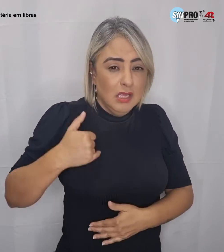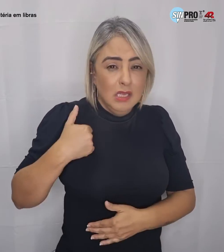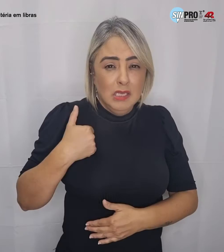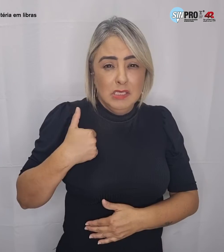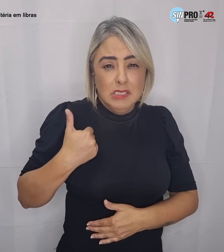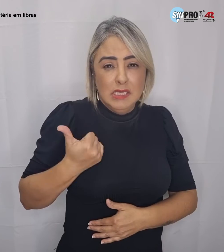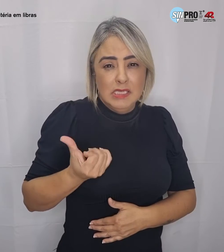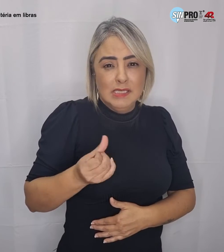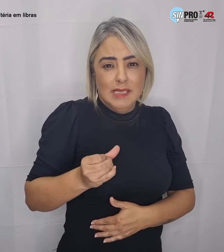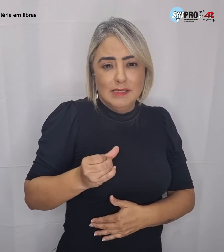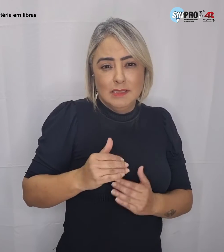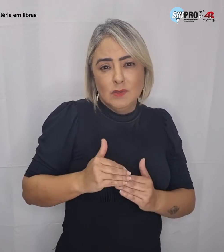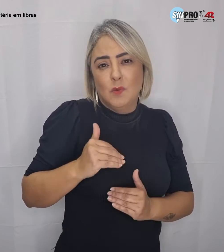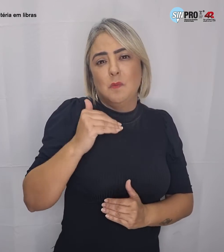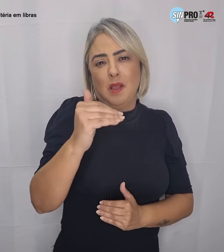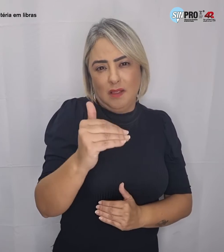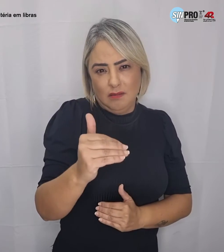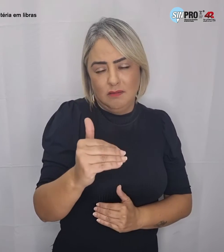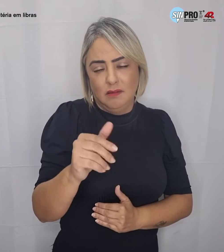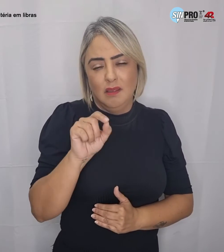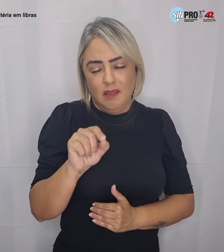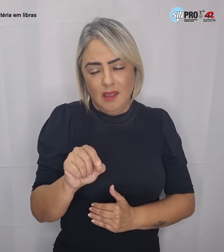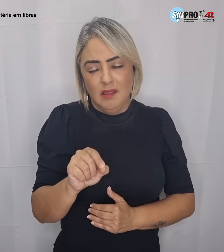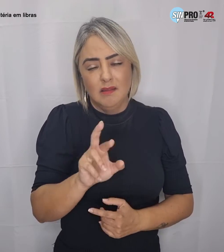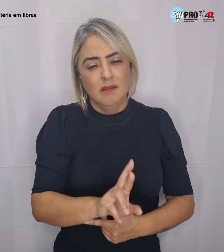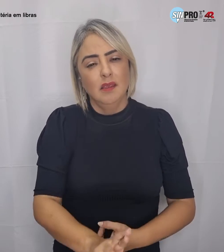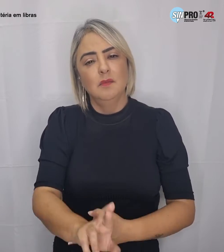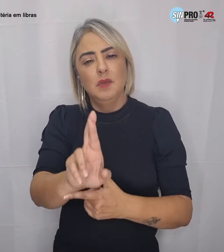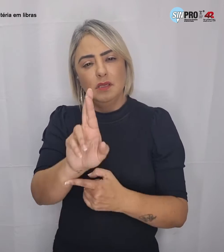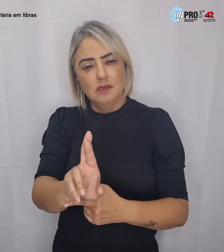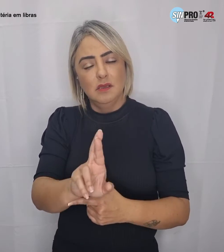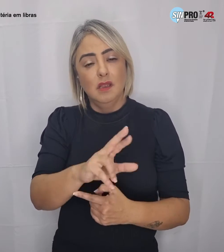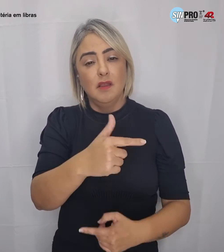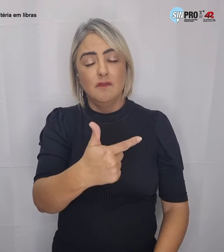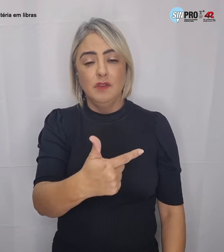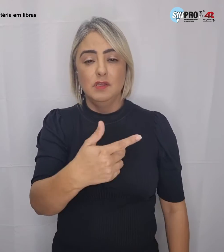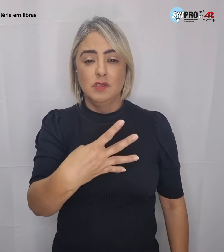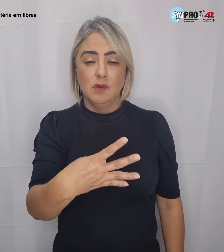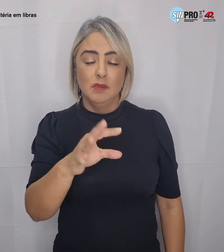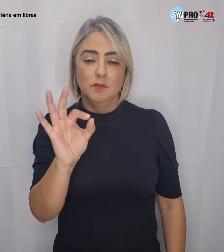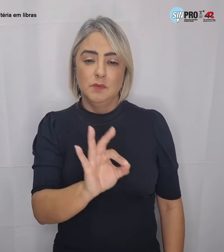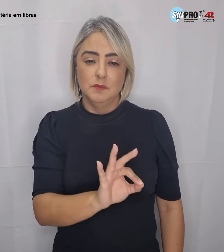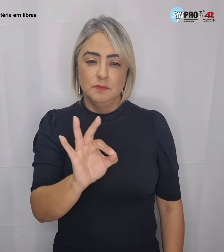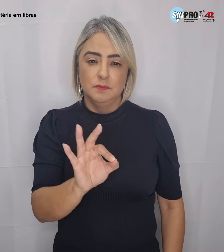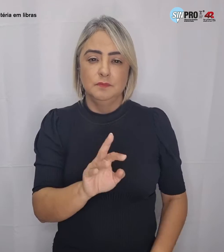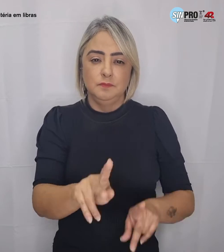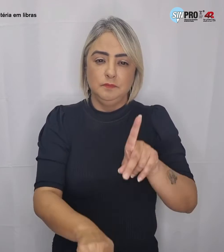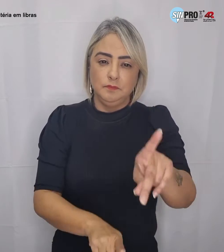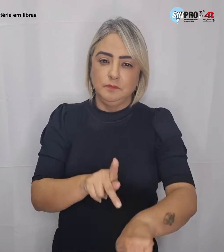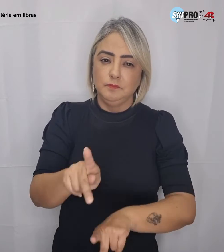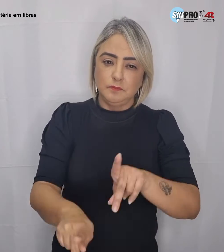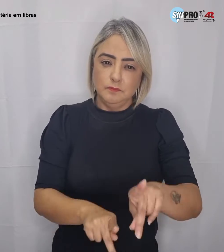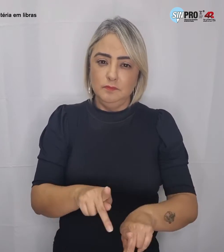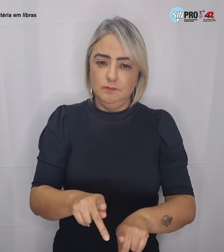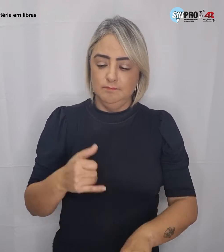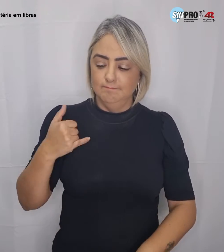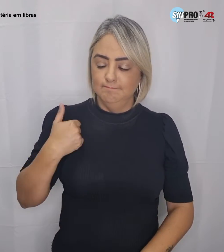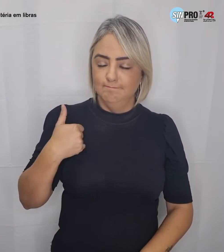anos de idade ou mais. Eles representam 24% da população nessa